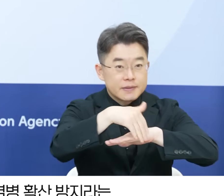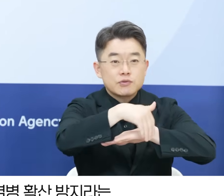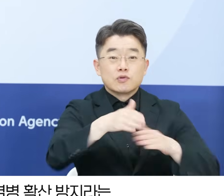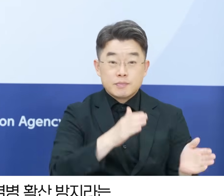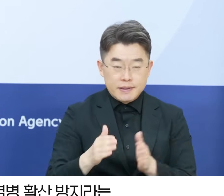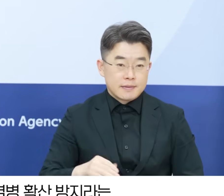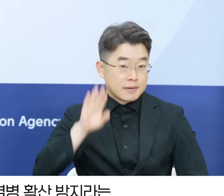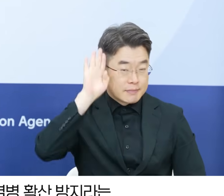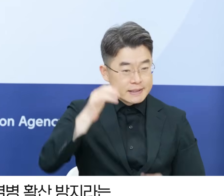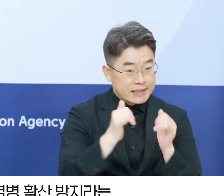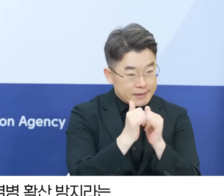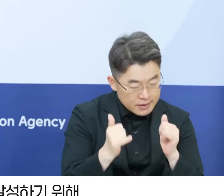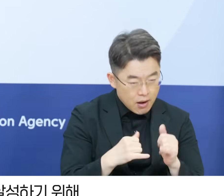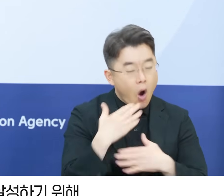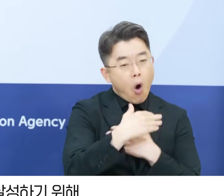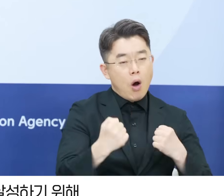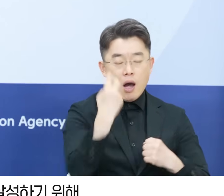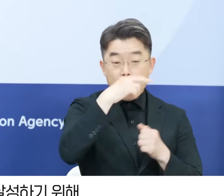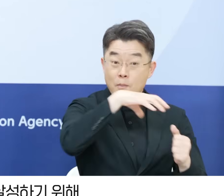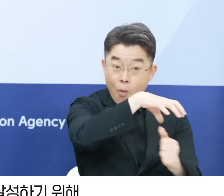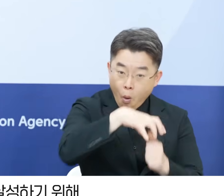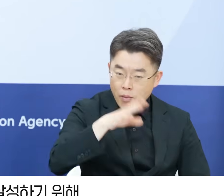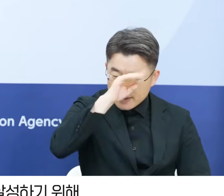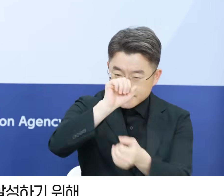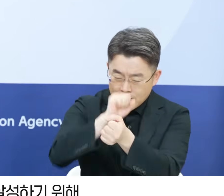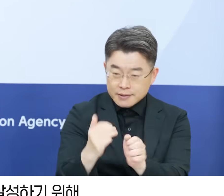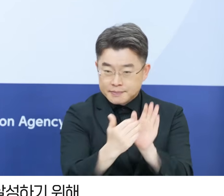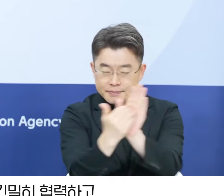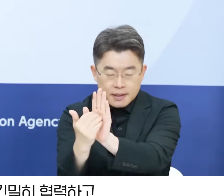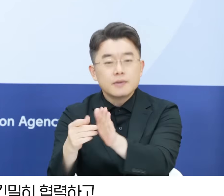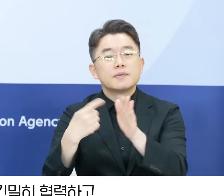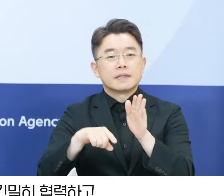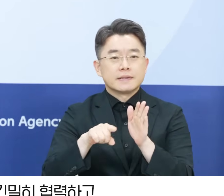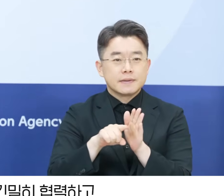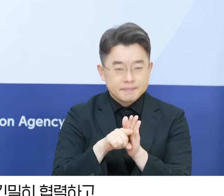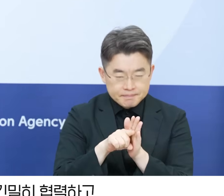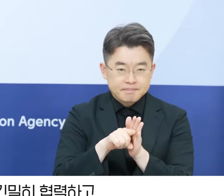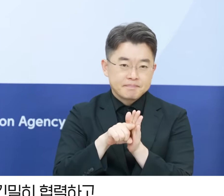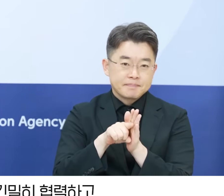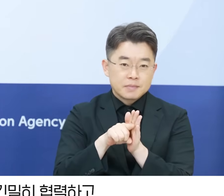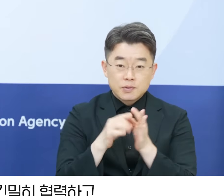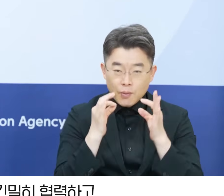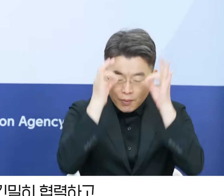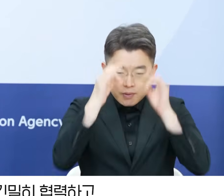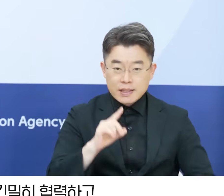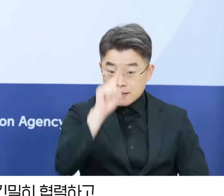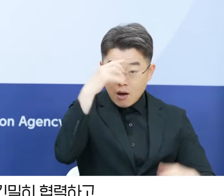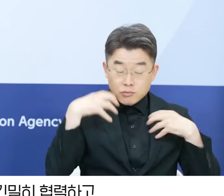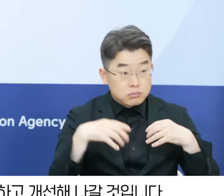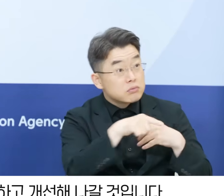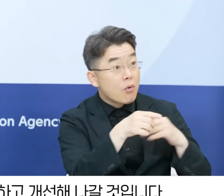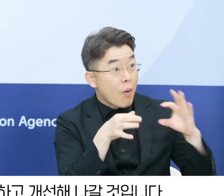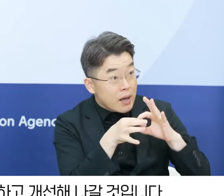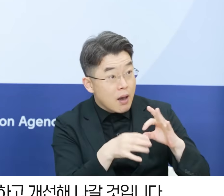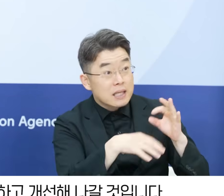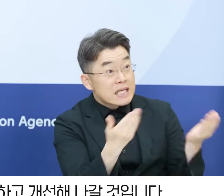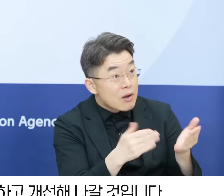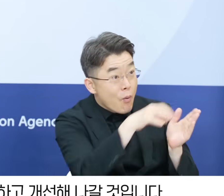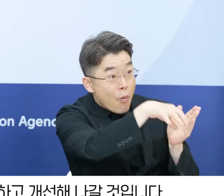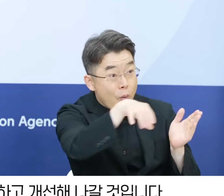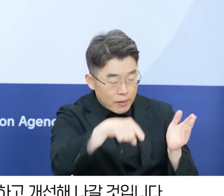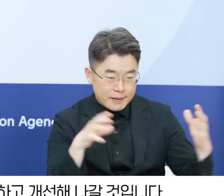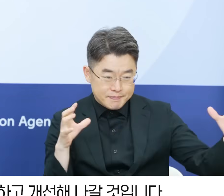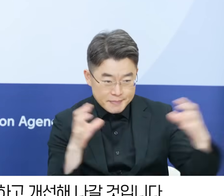보호와 감염병 확산 방지라는 궁극적 목표를 달성하기 위해 모든 관련 부처와 긴밀히 협력하고 현장